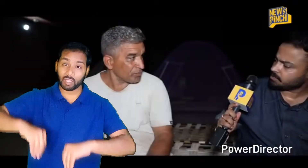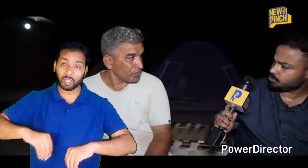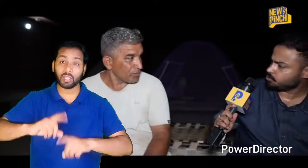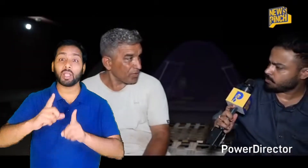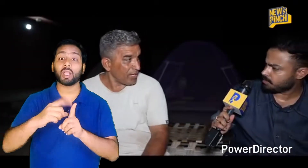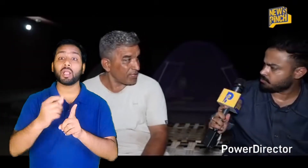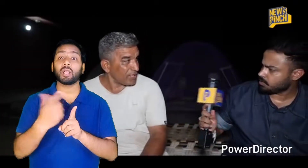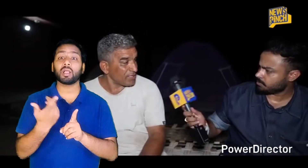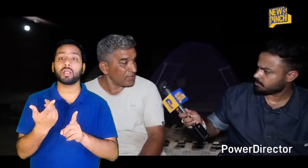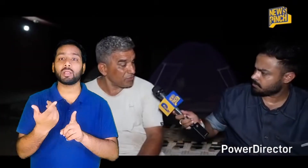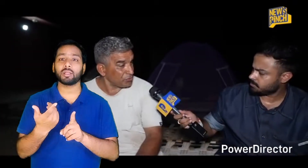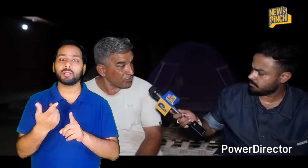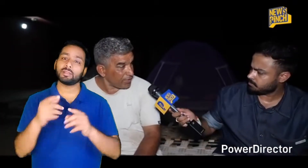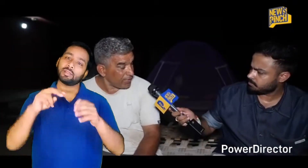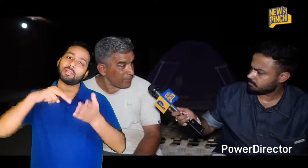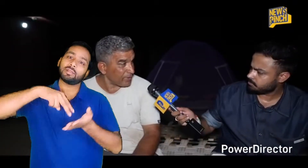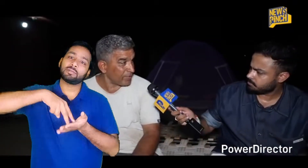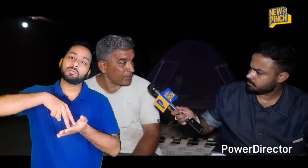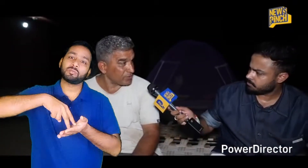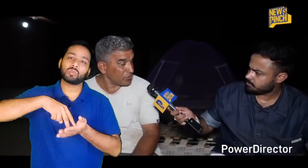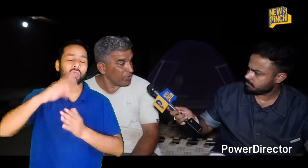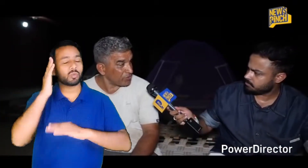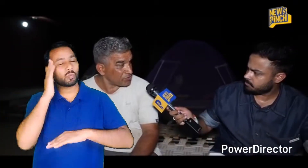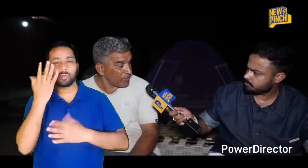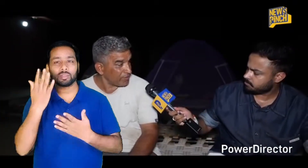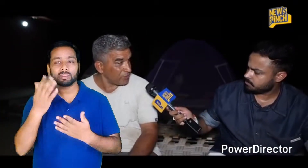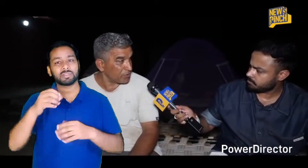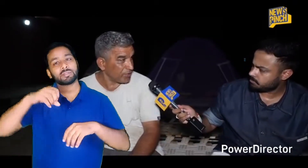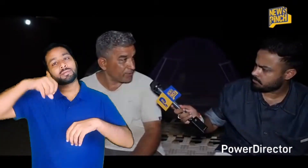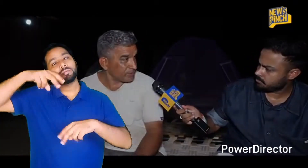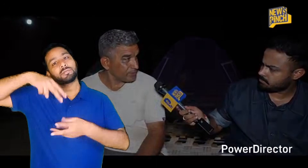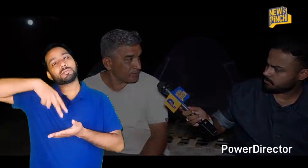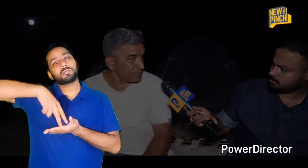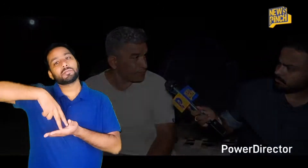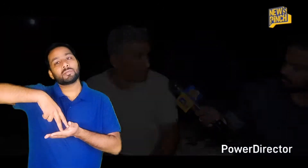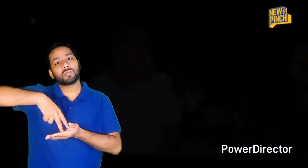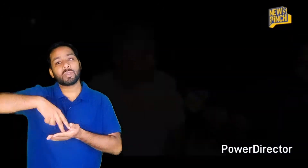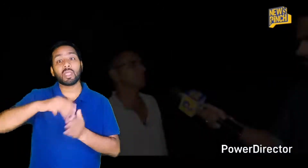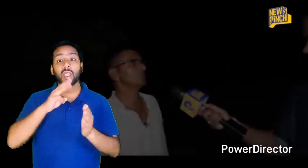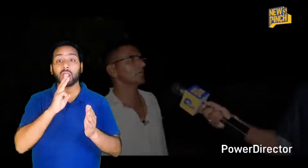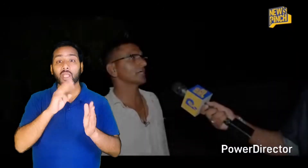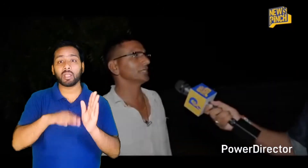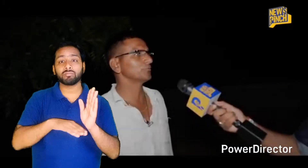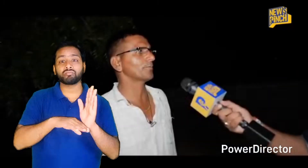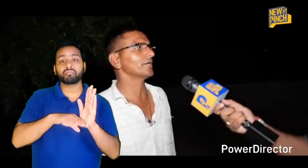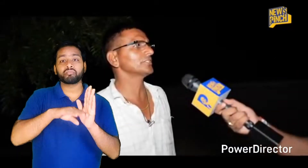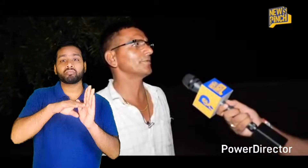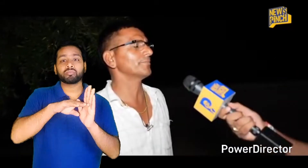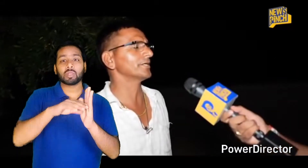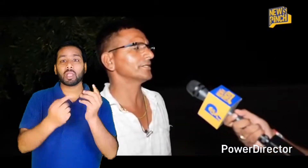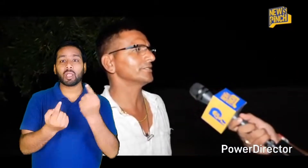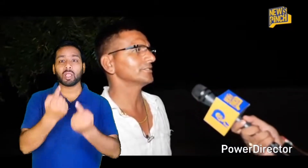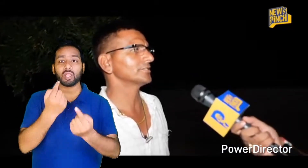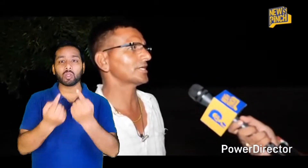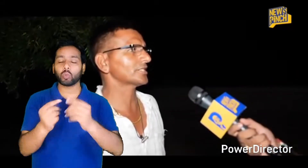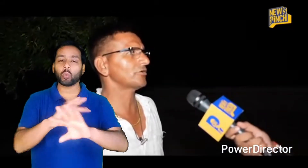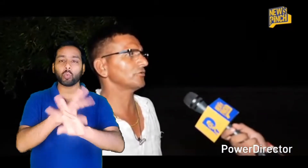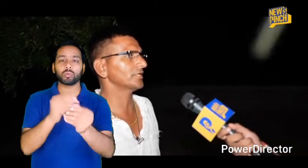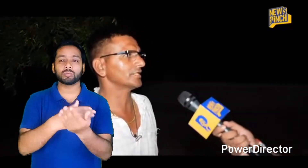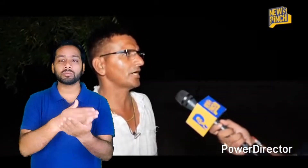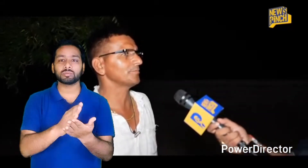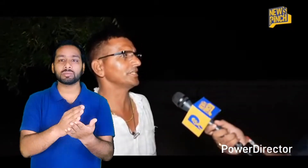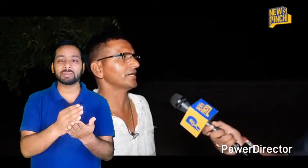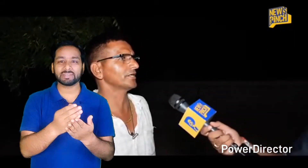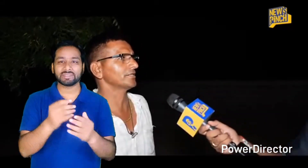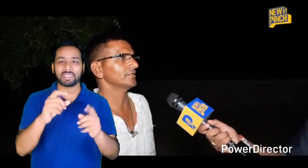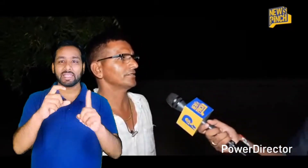लाइट कट जाती होगी तो बाहर ही सोना जाती है, वो तो खड़ा रहना पड़ता है, सोने का तो सवाल ही नहीं उठता है। धान भी नहीं हो रहा है, खेत पूरा पानी से भरे पड़े हैं। 4 साल हुए